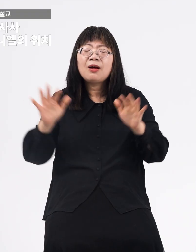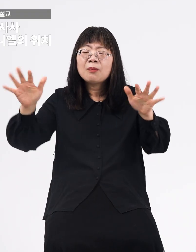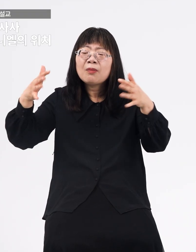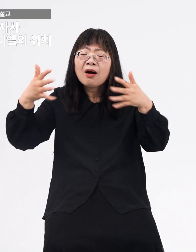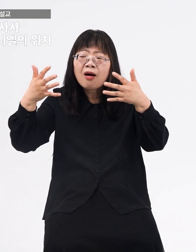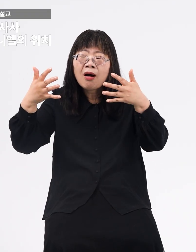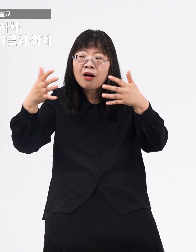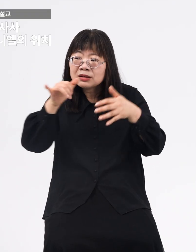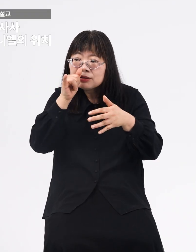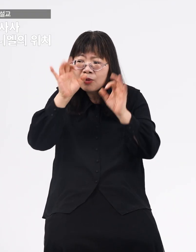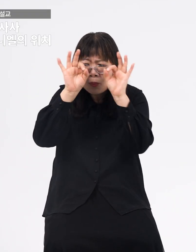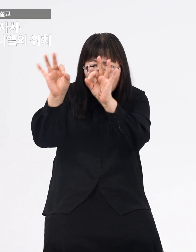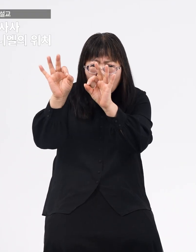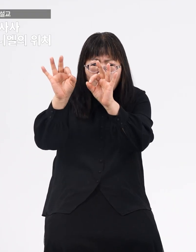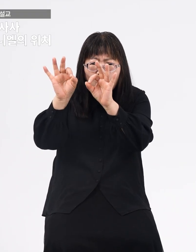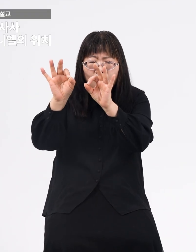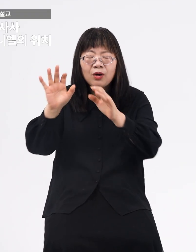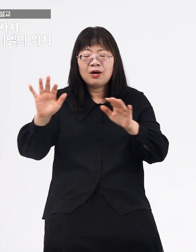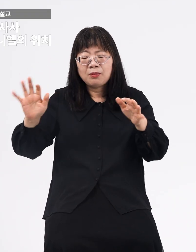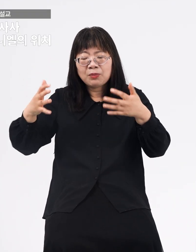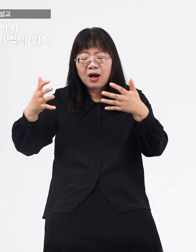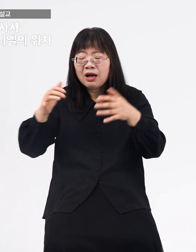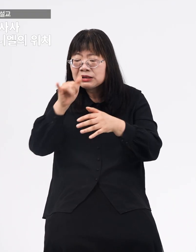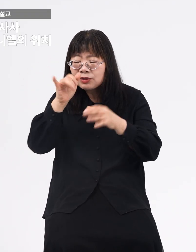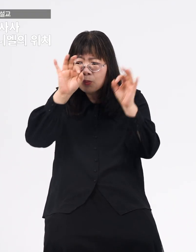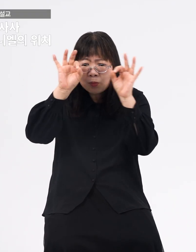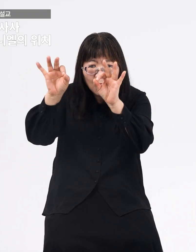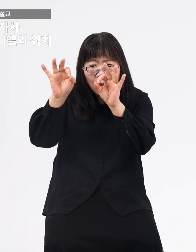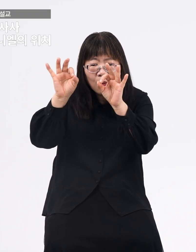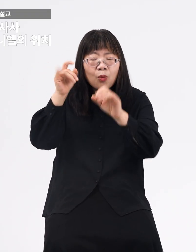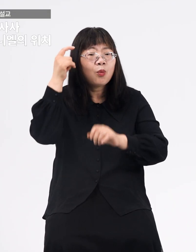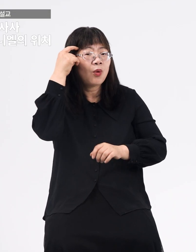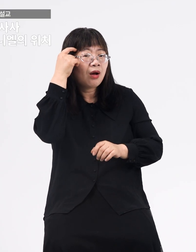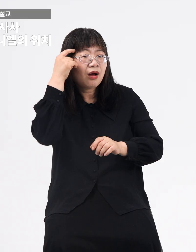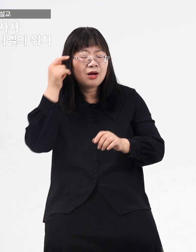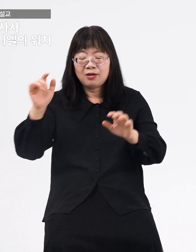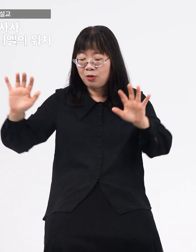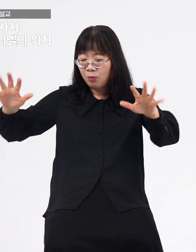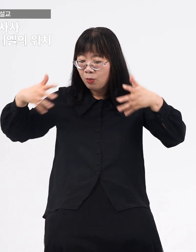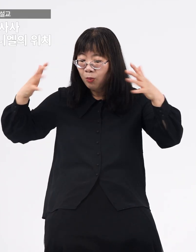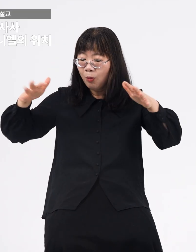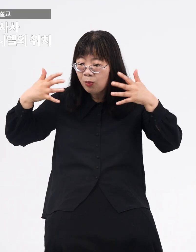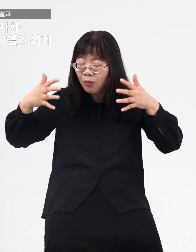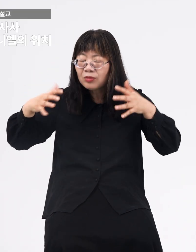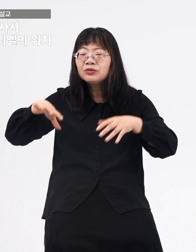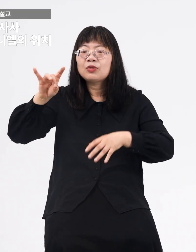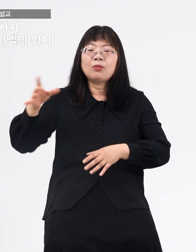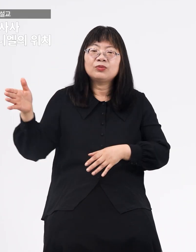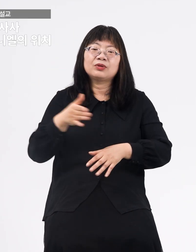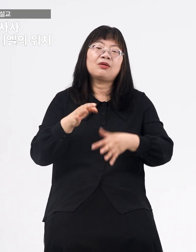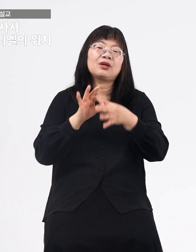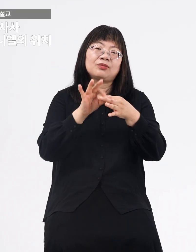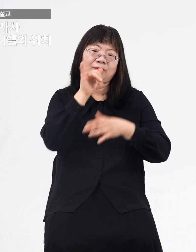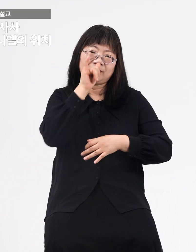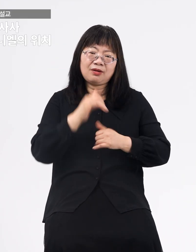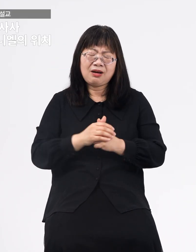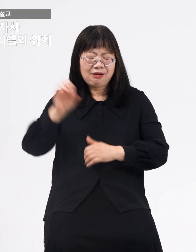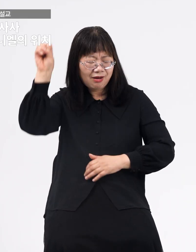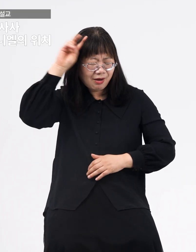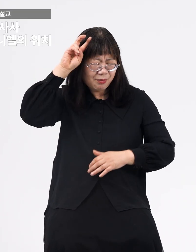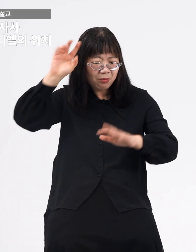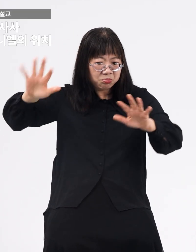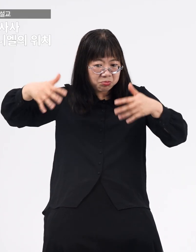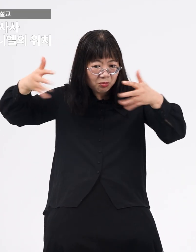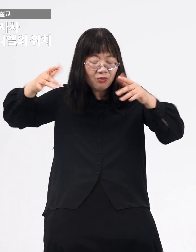보고. 바람을 보고. 왜? 바람은 계속 불고 있어요, 지금. 바람이 갑자기 분 게